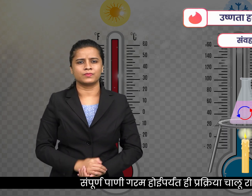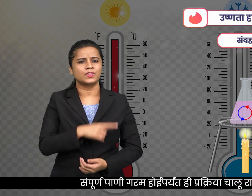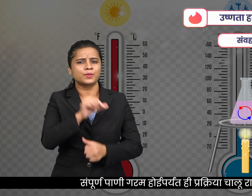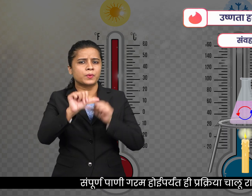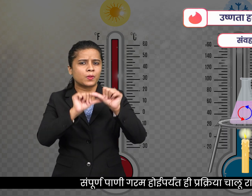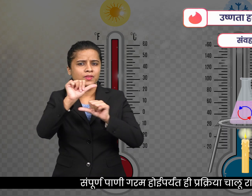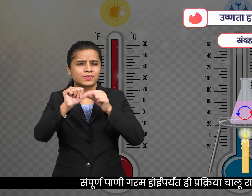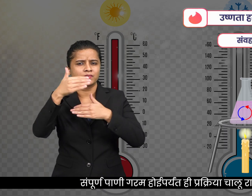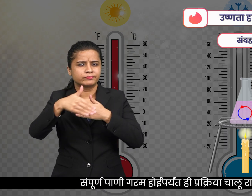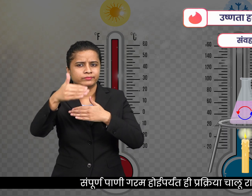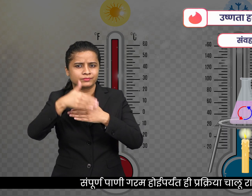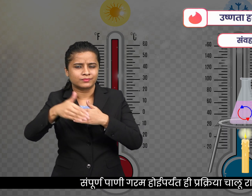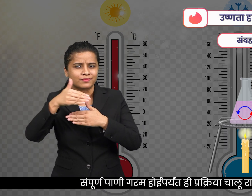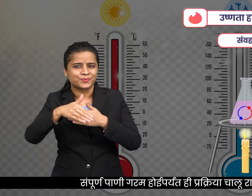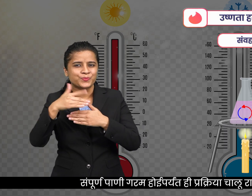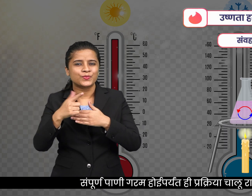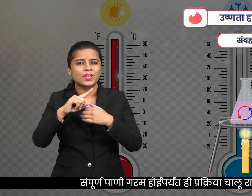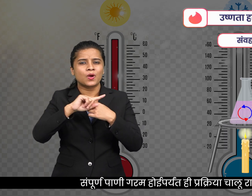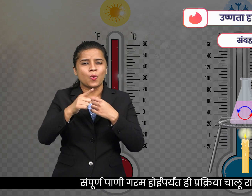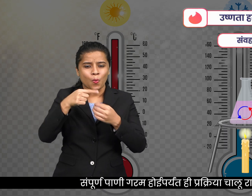संपूर्ण पाणी गरम होईपर्यंत ही प्रक्रिया चालू राहते.